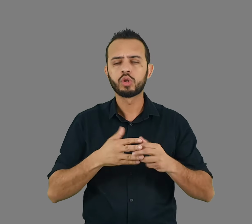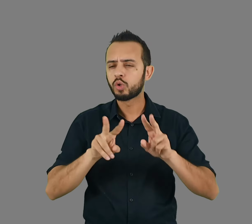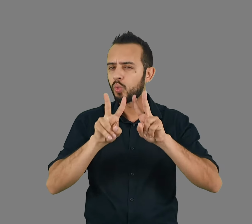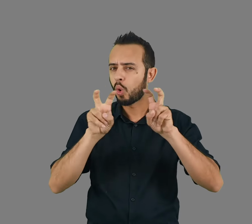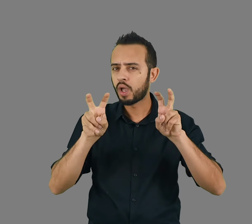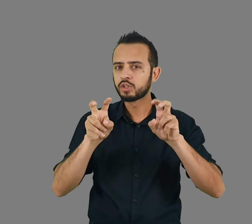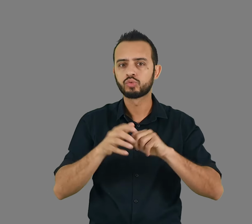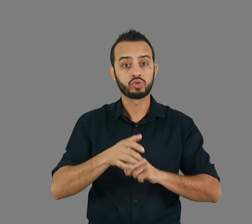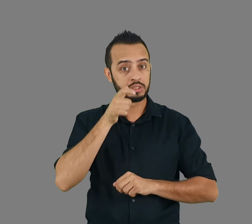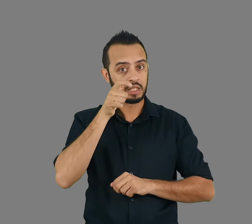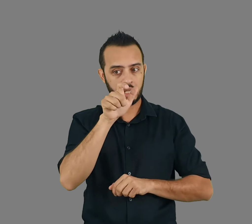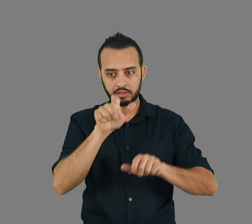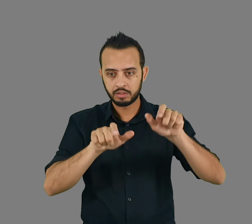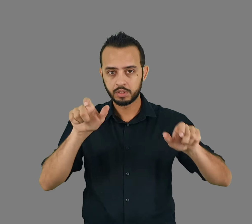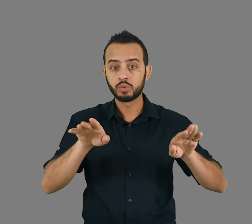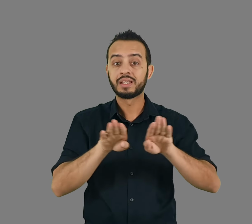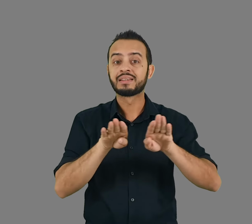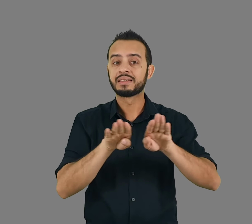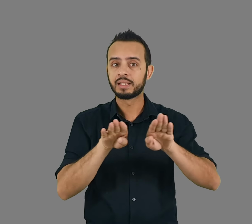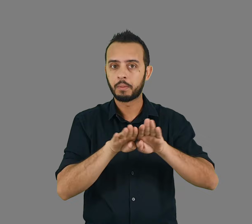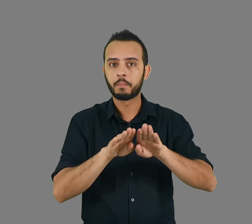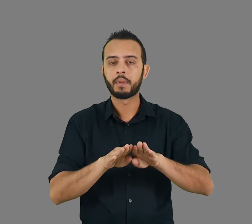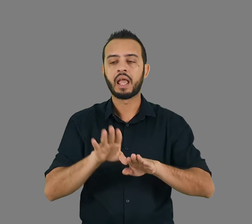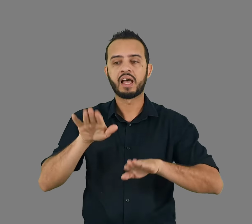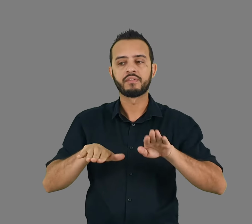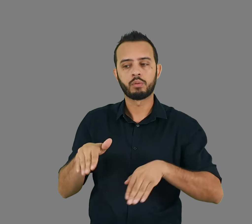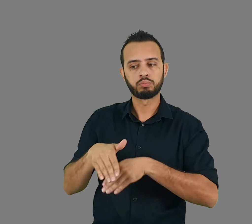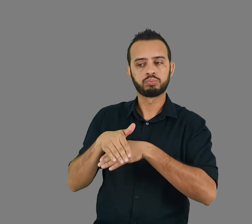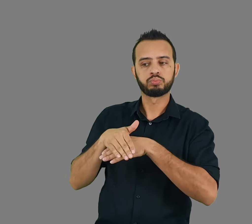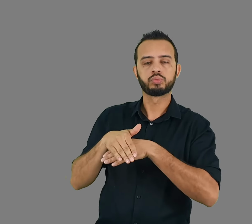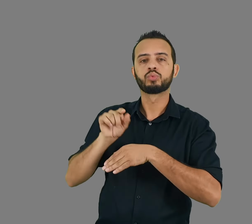interesse social, bem como sobre os casos omissos no presente Estatuto.